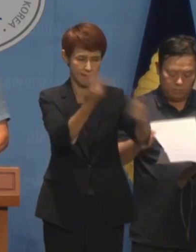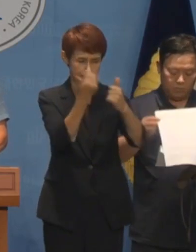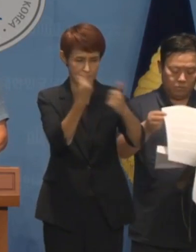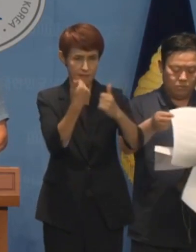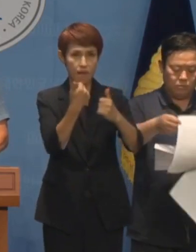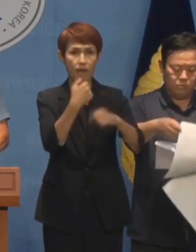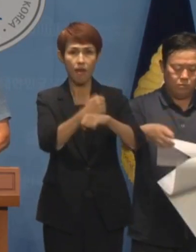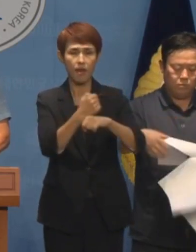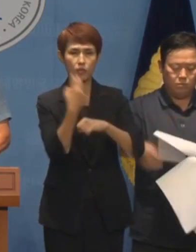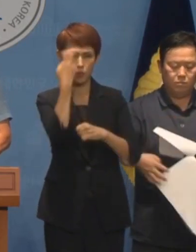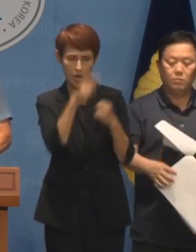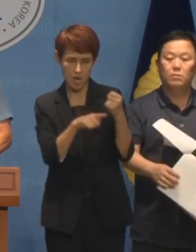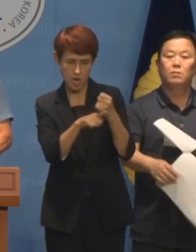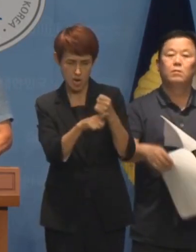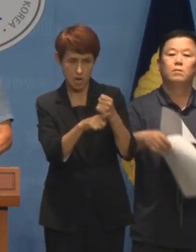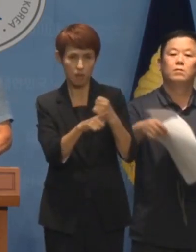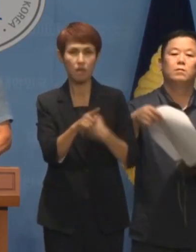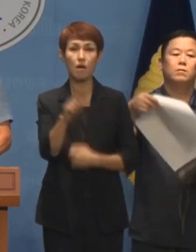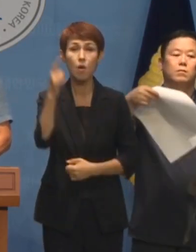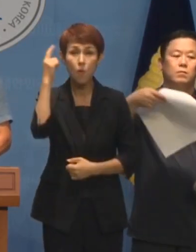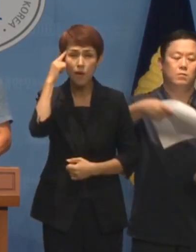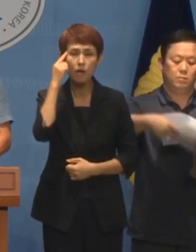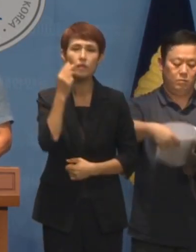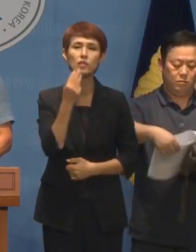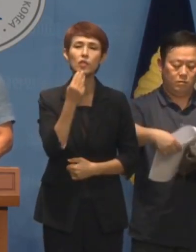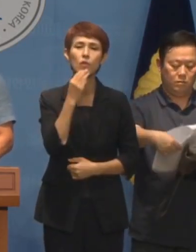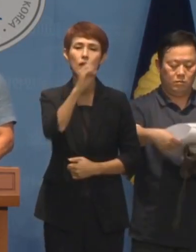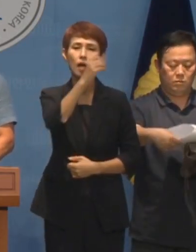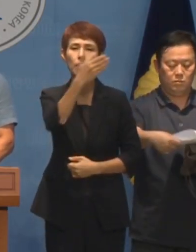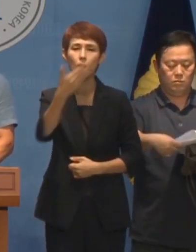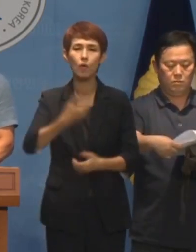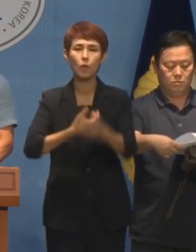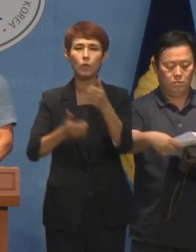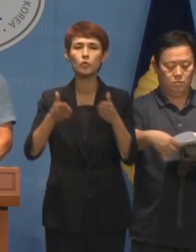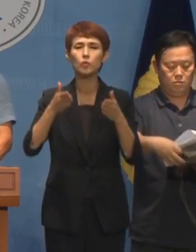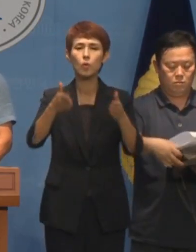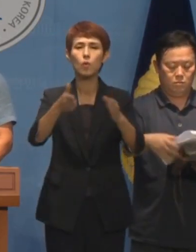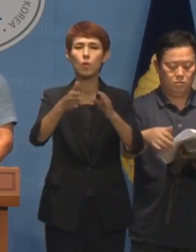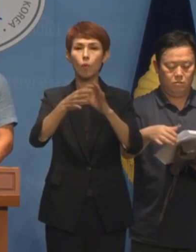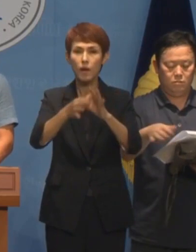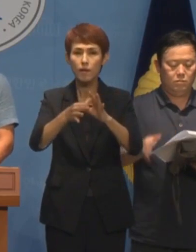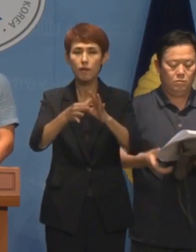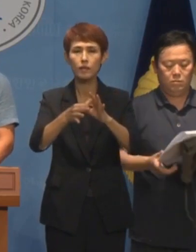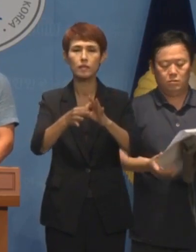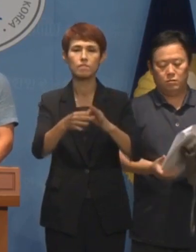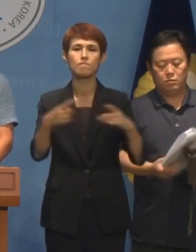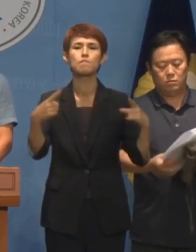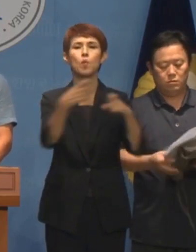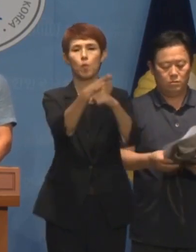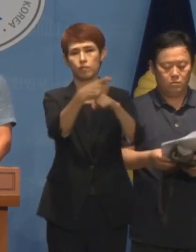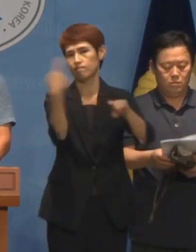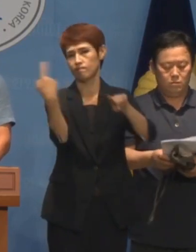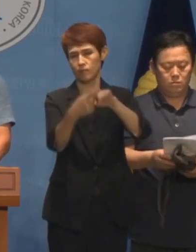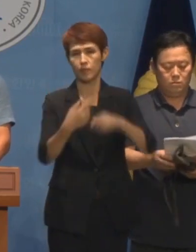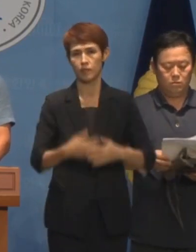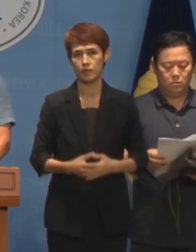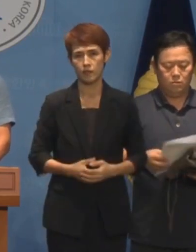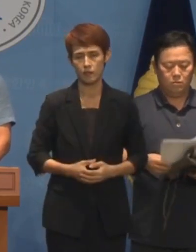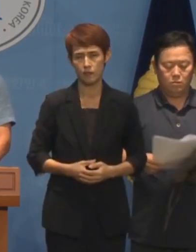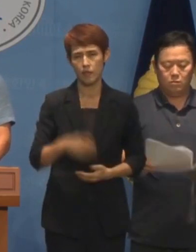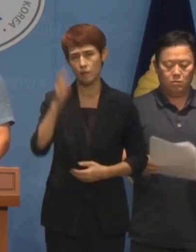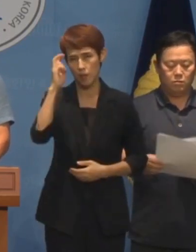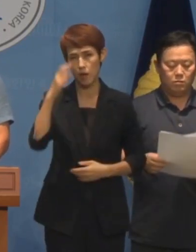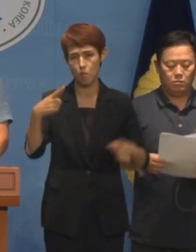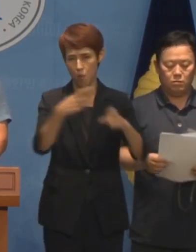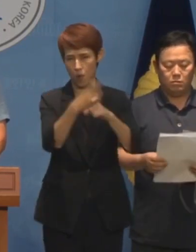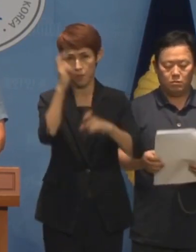다름 아니라 서울 양평 고속도로를 치열하게 싸워온 것에 대한 보복이다라고 생각을 하고, 앞으로 서울 양평 고속도로를 치열하게